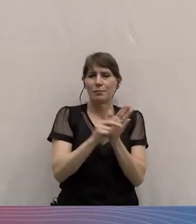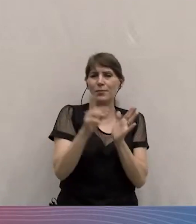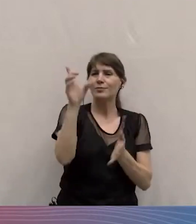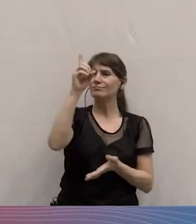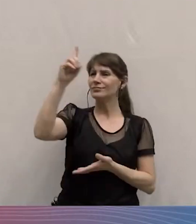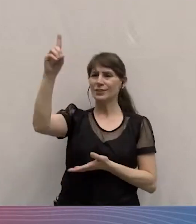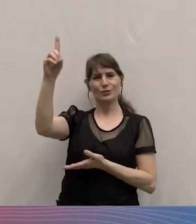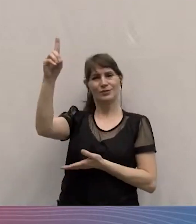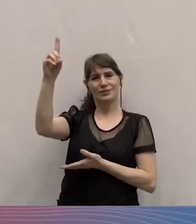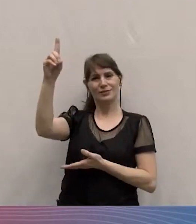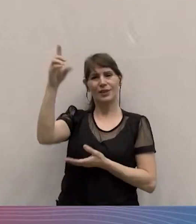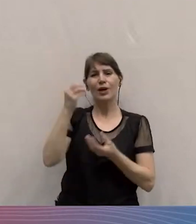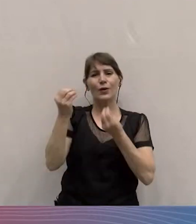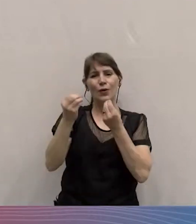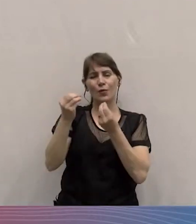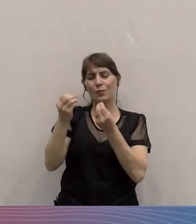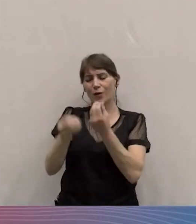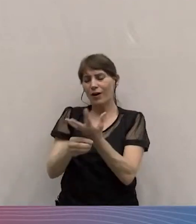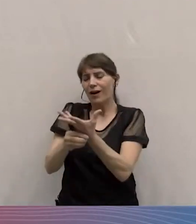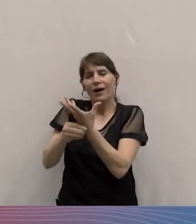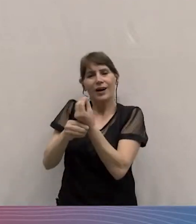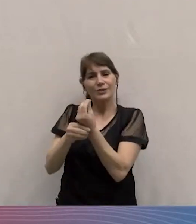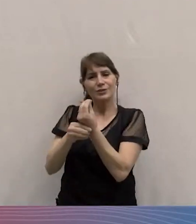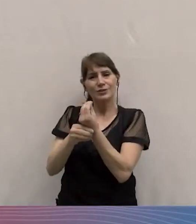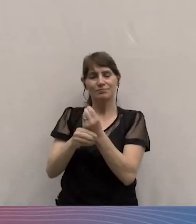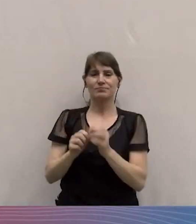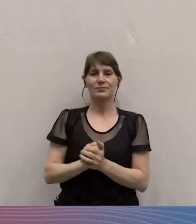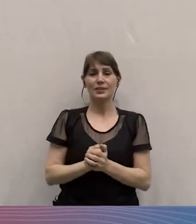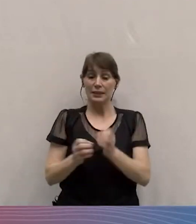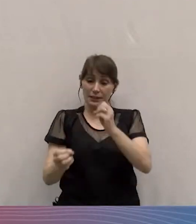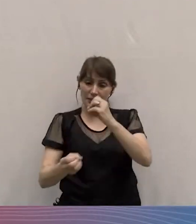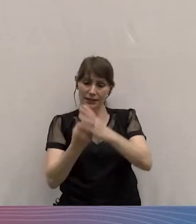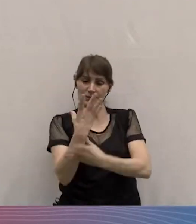é obra-prima? É uma nova criação.